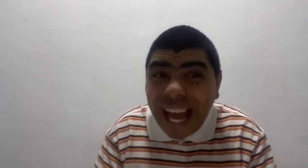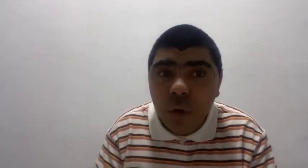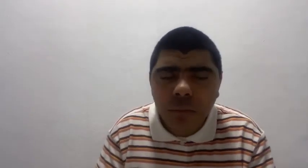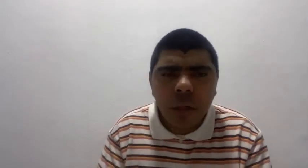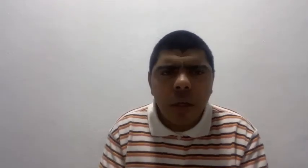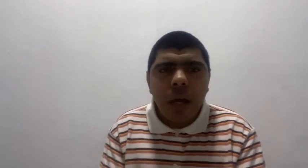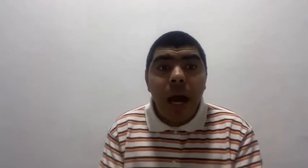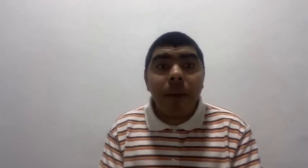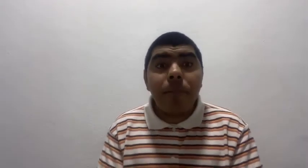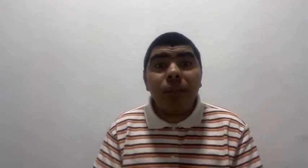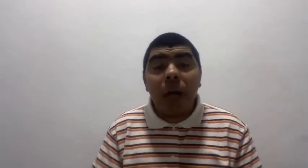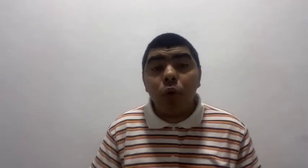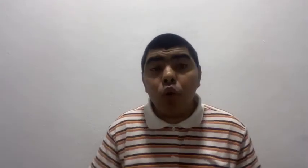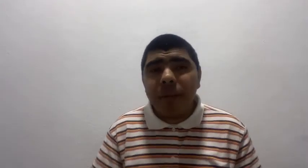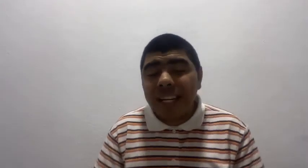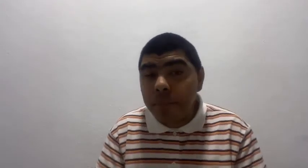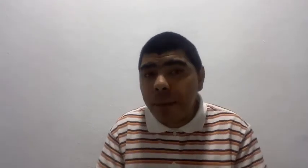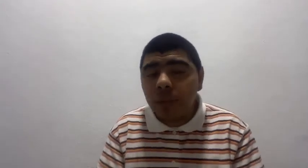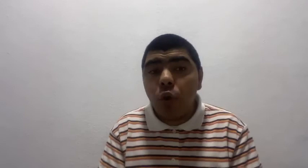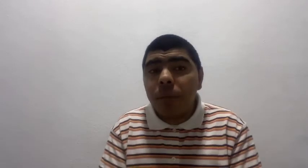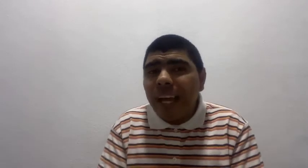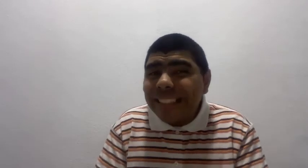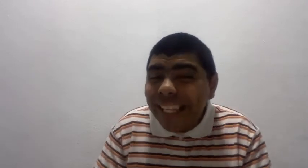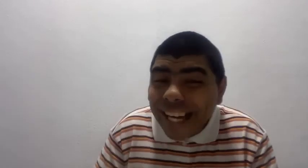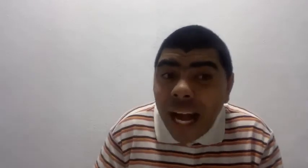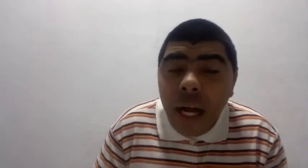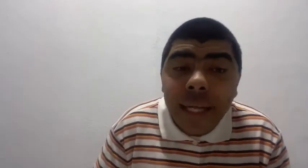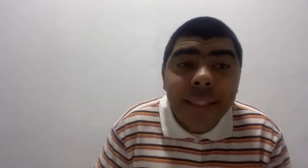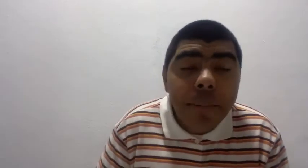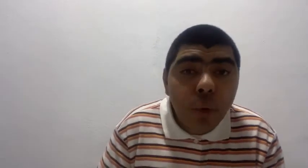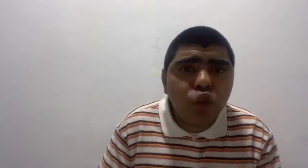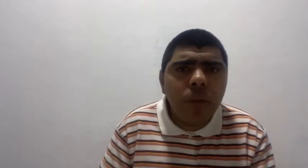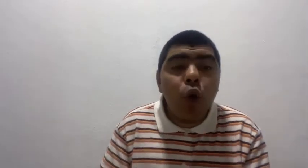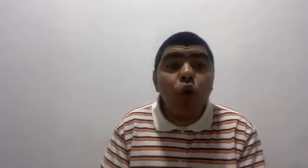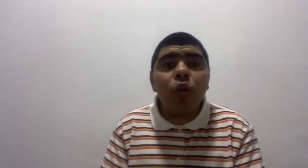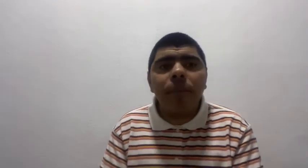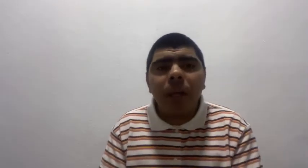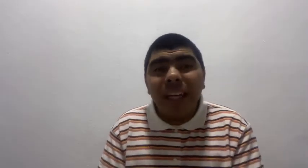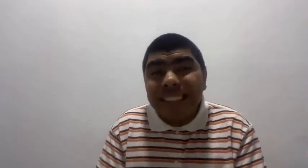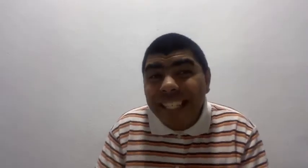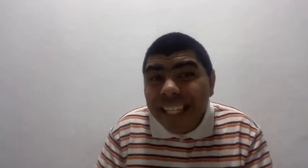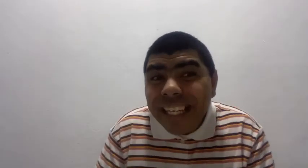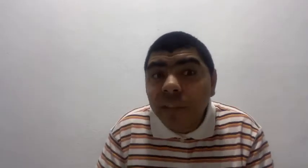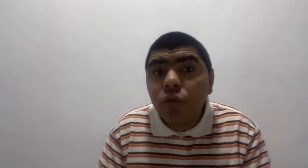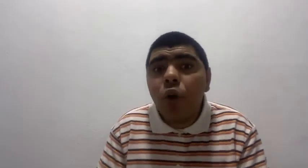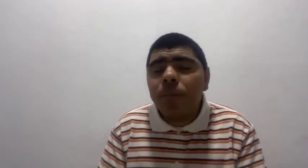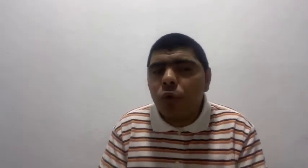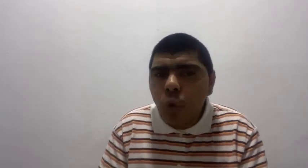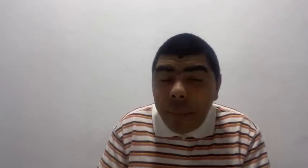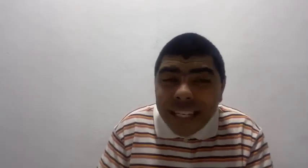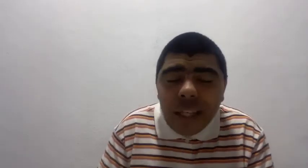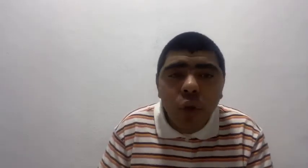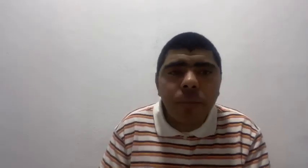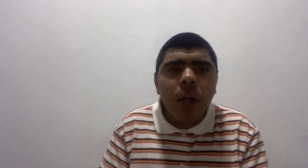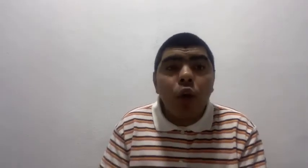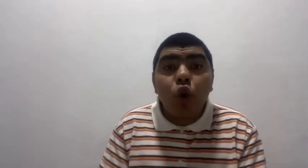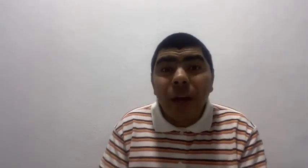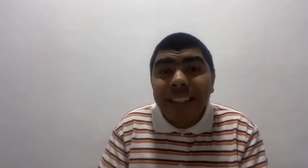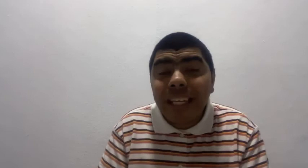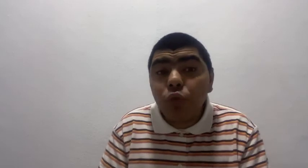conectaron. Amén, mi saludo, mi respeto. Será hasta el próximo lunes, si Cristo no ha venido. Con este tu